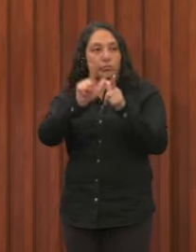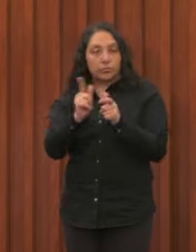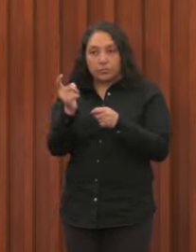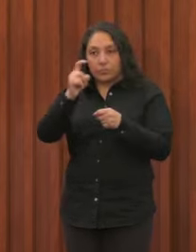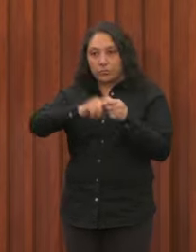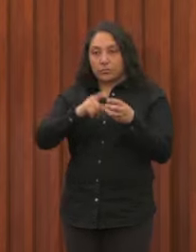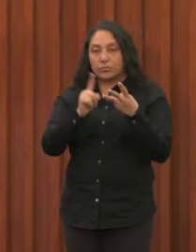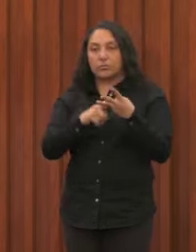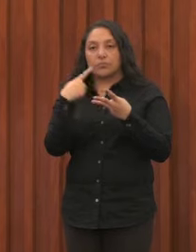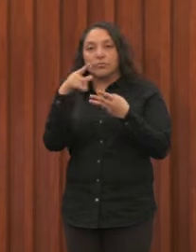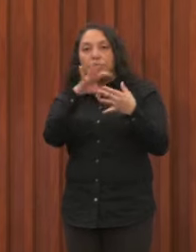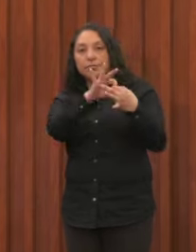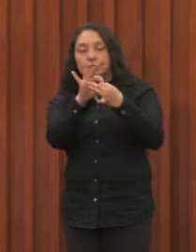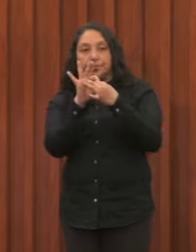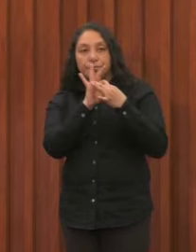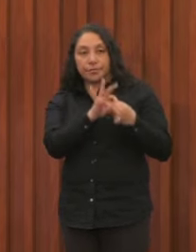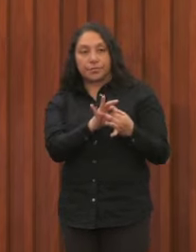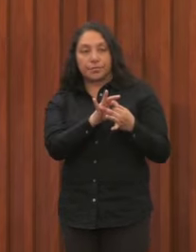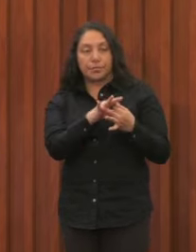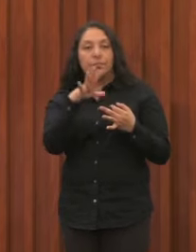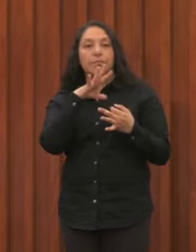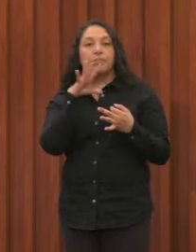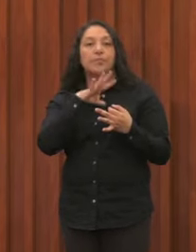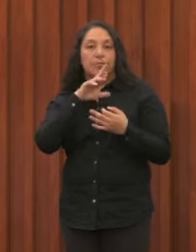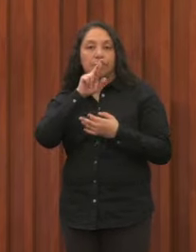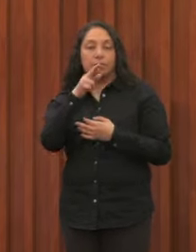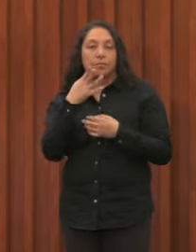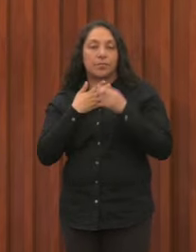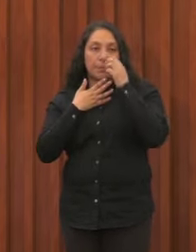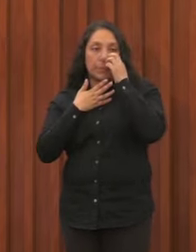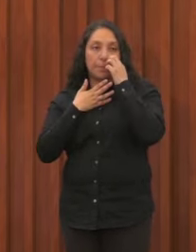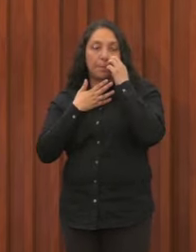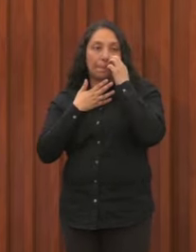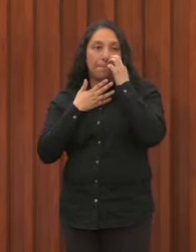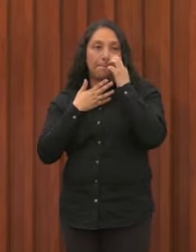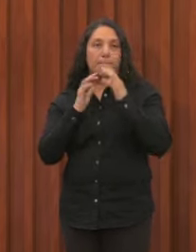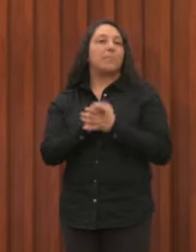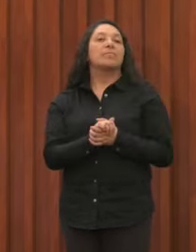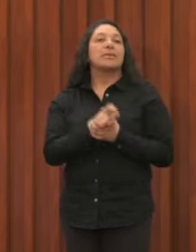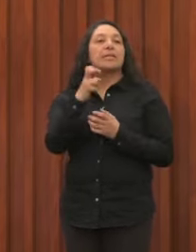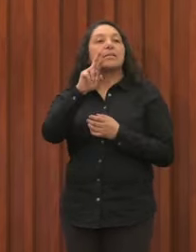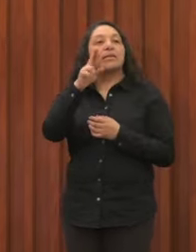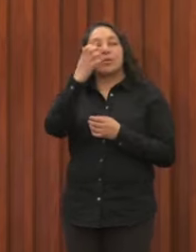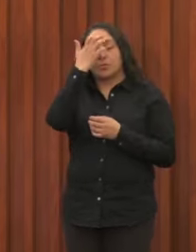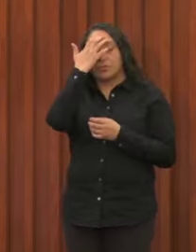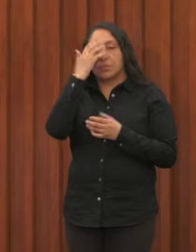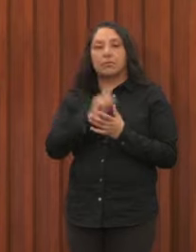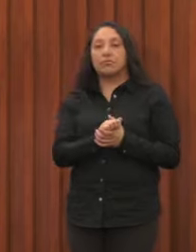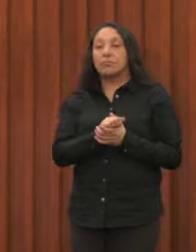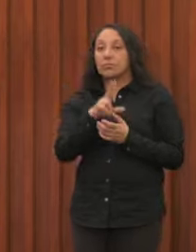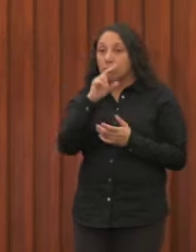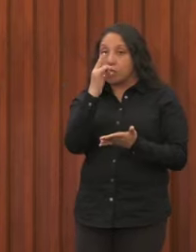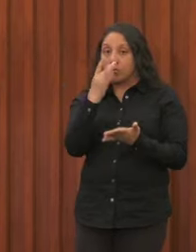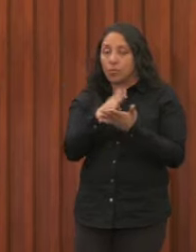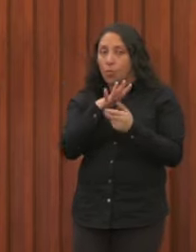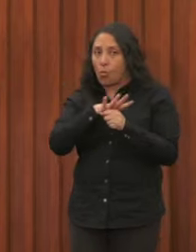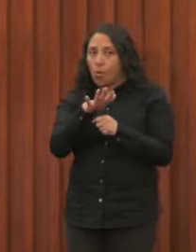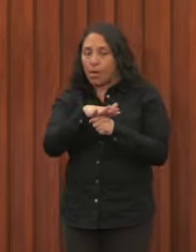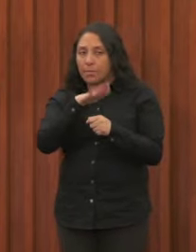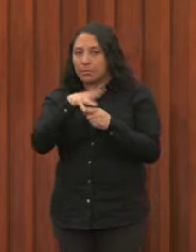sus alianzas, estén recibiendo, digamos, este reconocimiento, que no es más que el